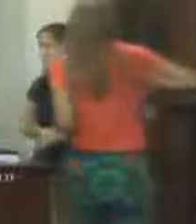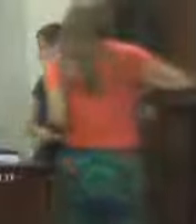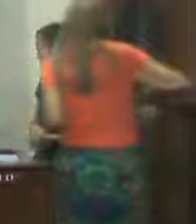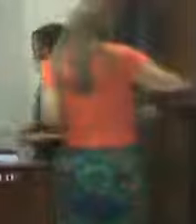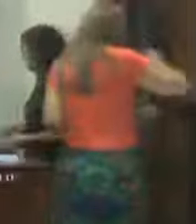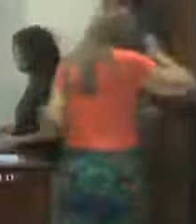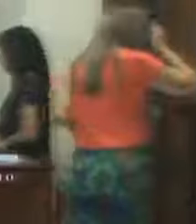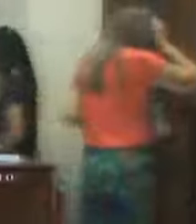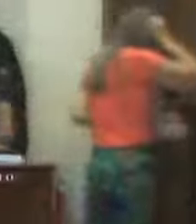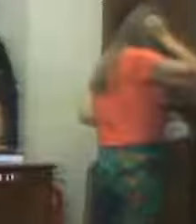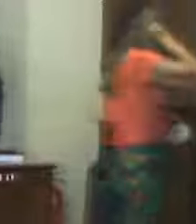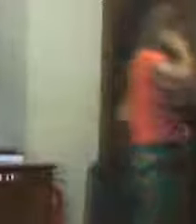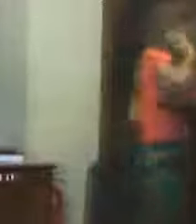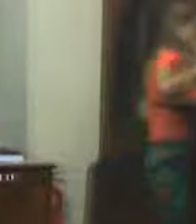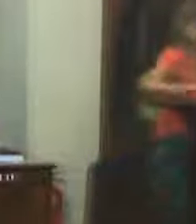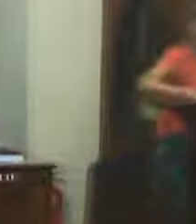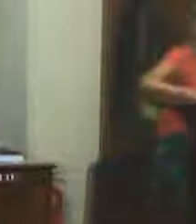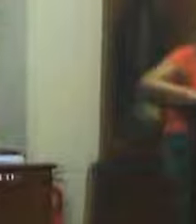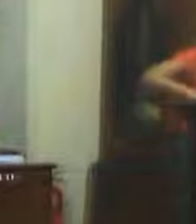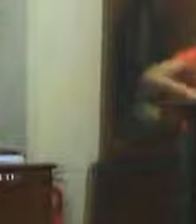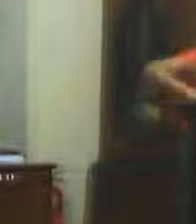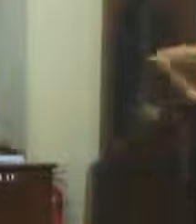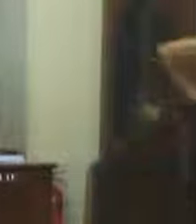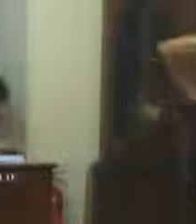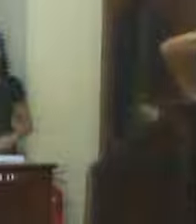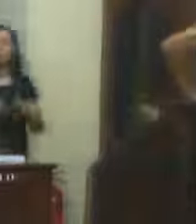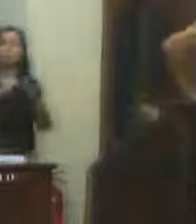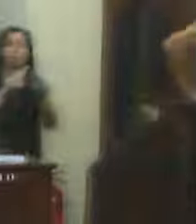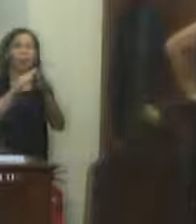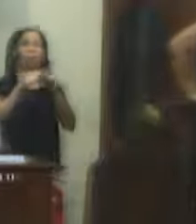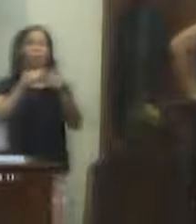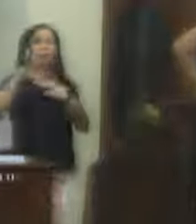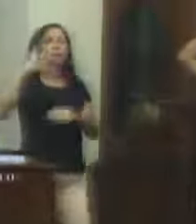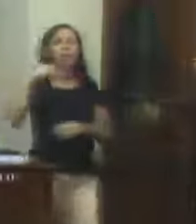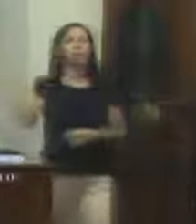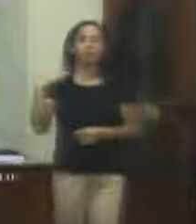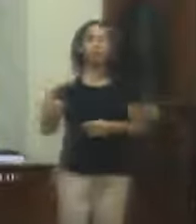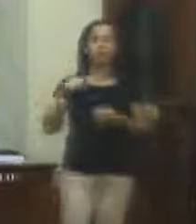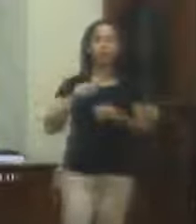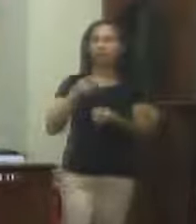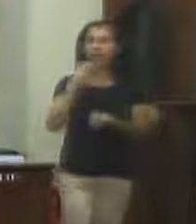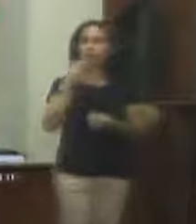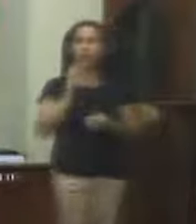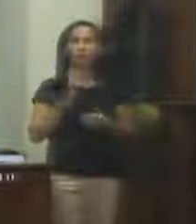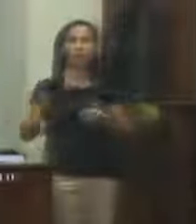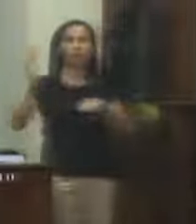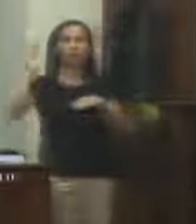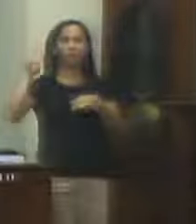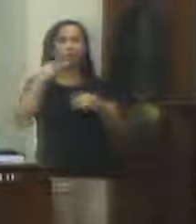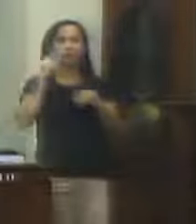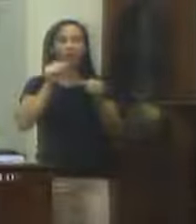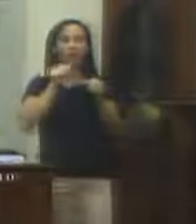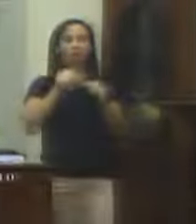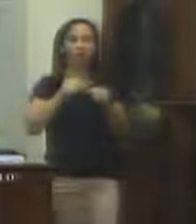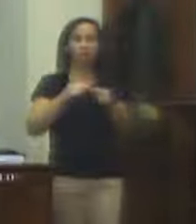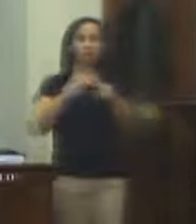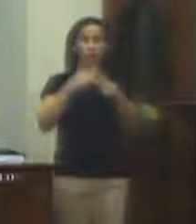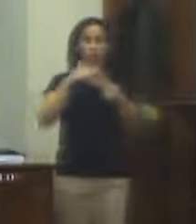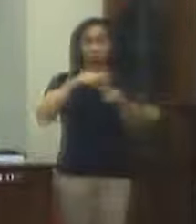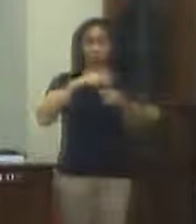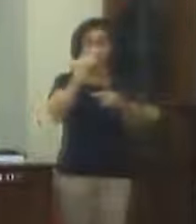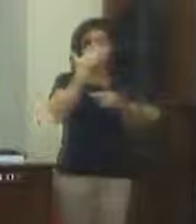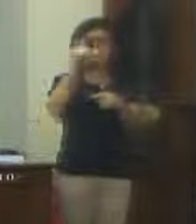Pedimos aos senhores vereadores que se inscrevam ou seguimos a ordem